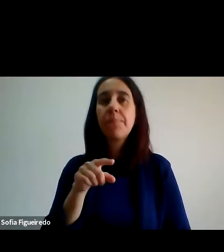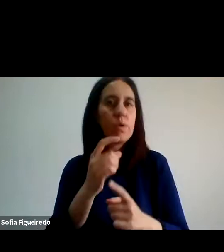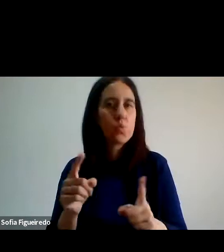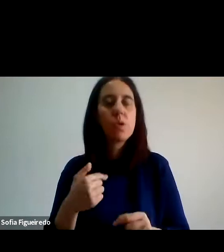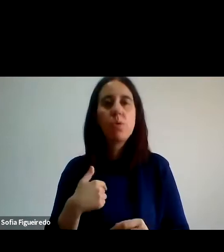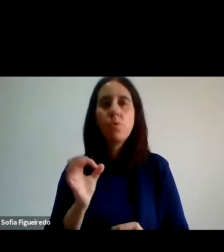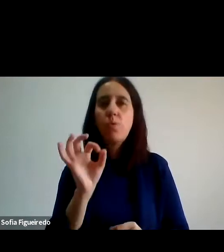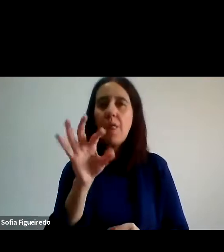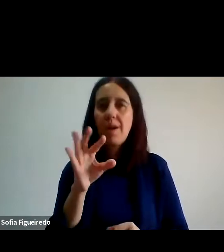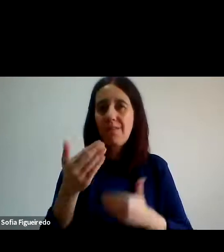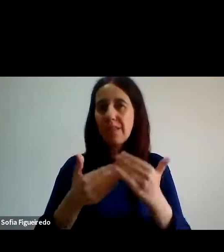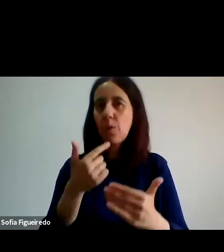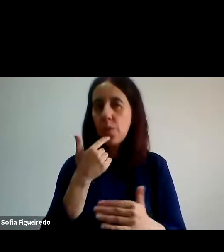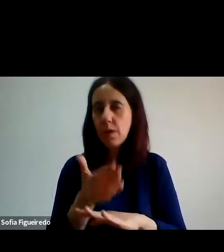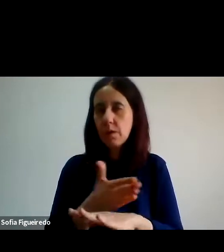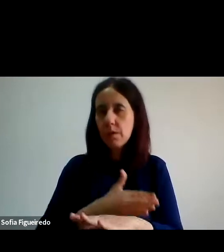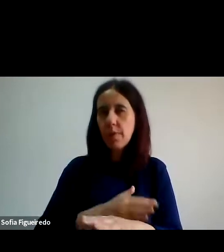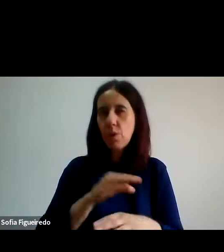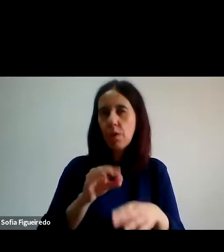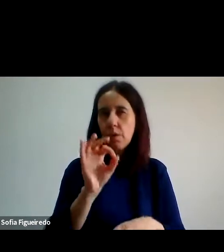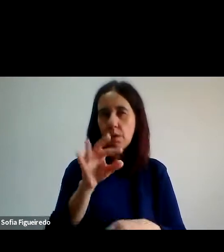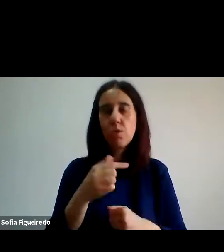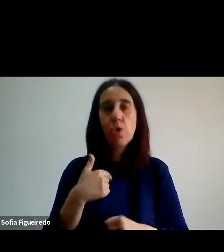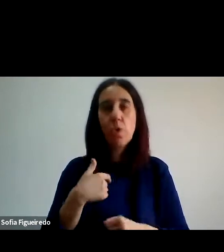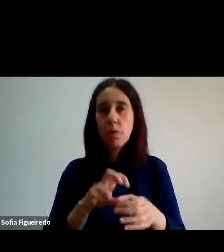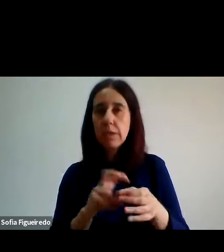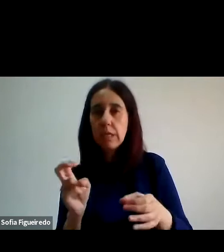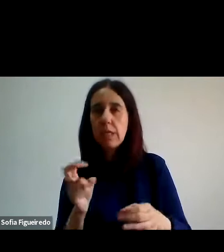que avançar muito, dou aqui um contexto, que eu saí em